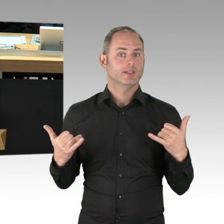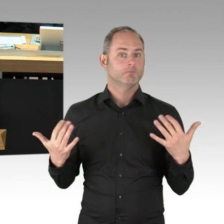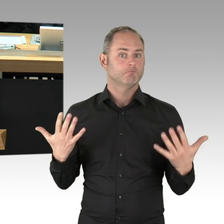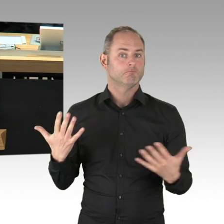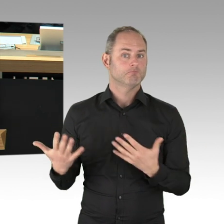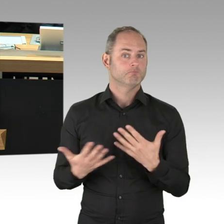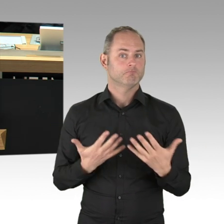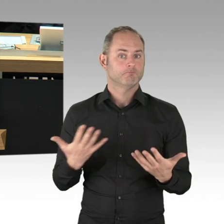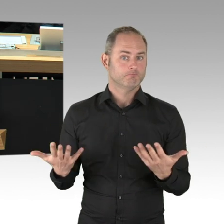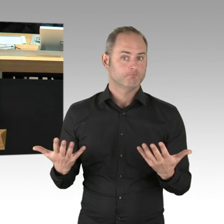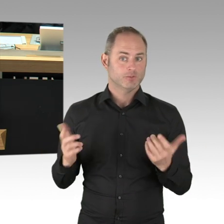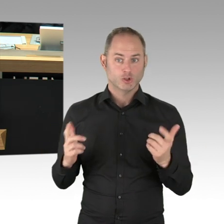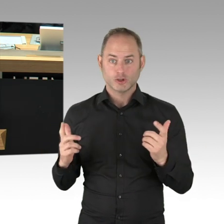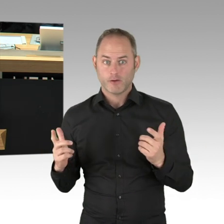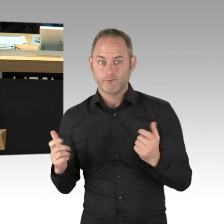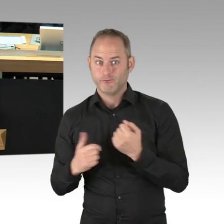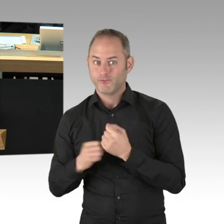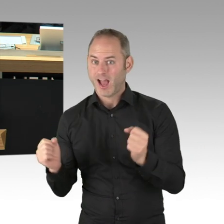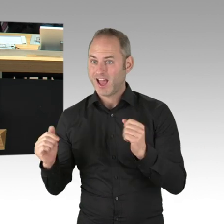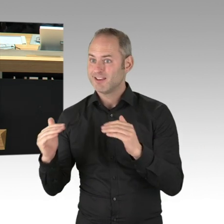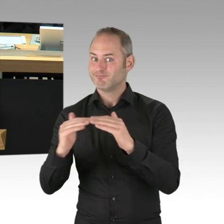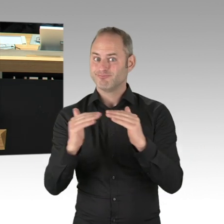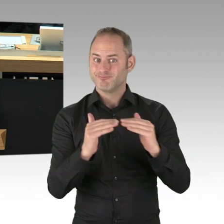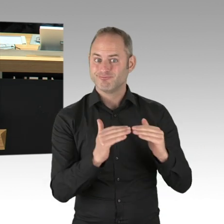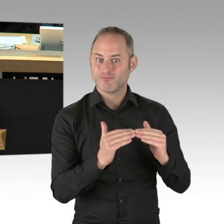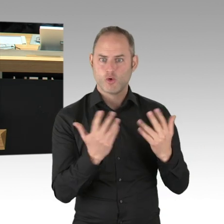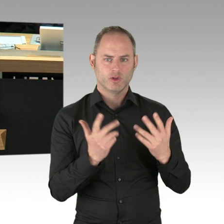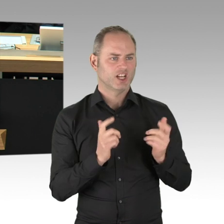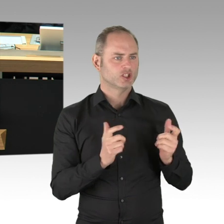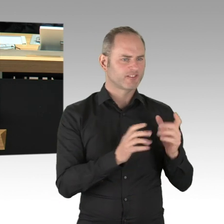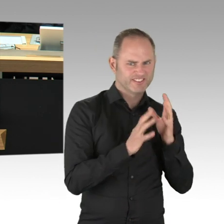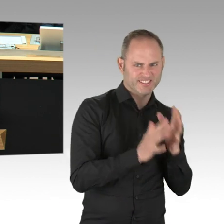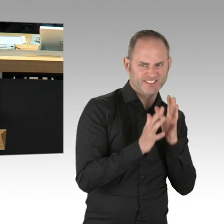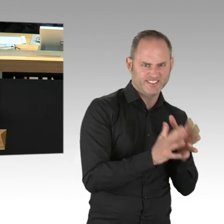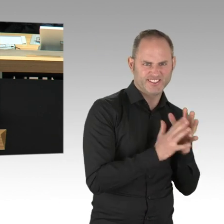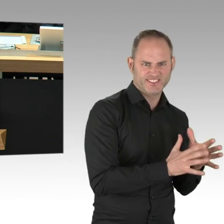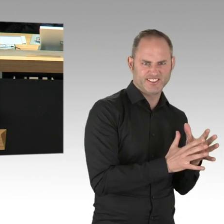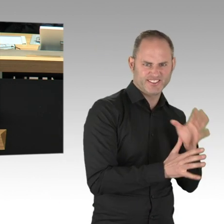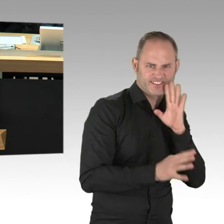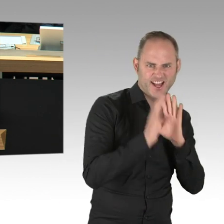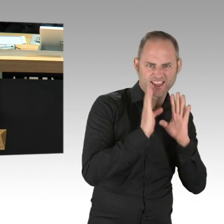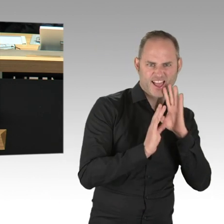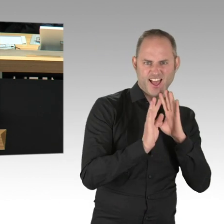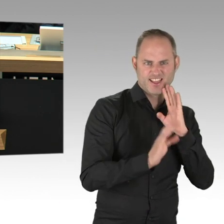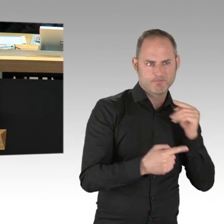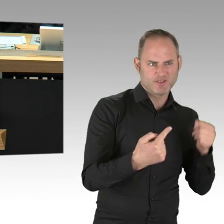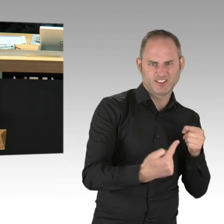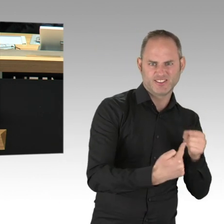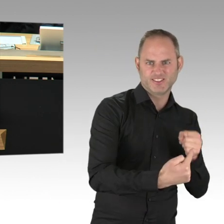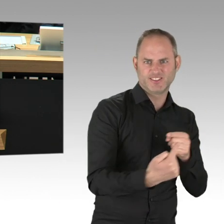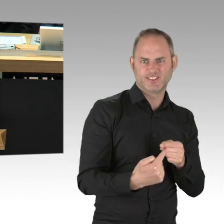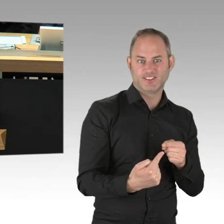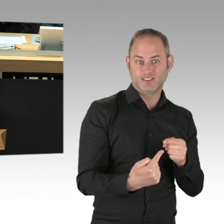Stadt sensibilisiert werden. Wir müssen uns dem Antisemitismus in dieser Stadt gemeinsam entgegenstellen und wir müssen den Antisemitismus in dieser Stadt